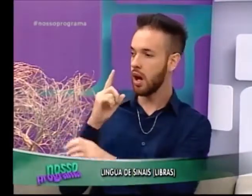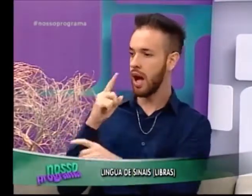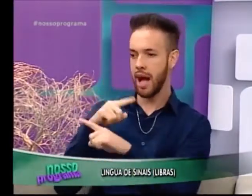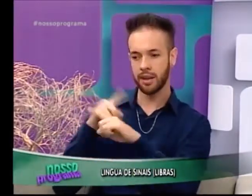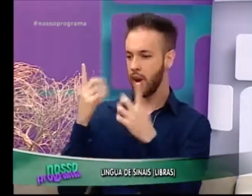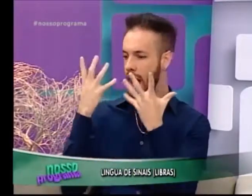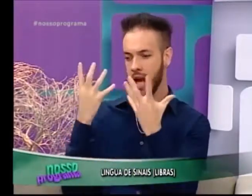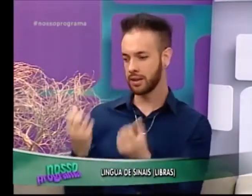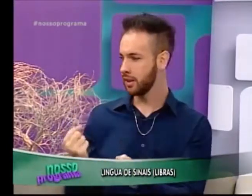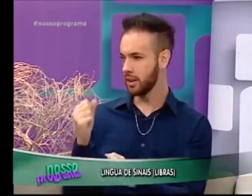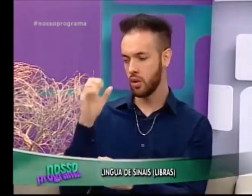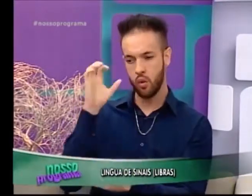bem complicada.